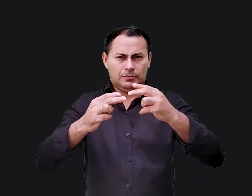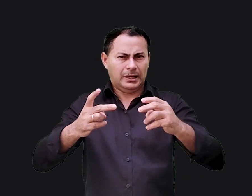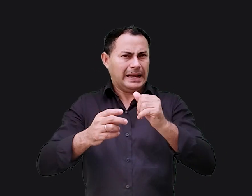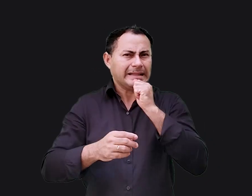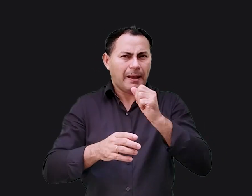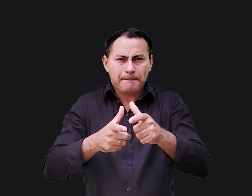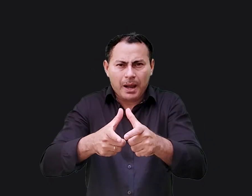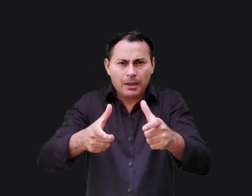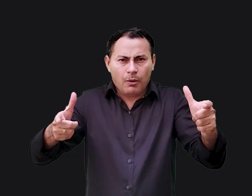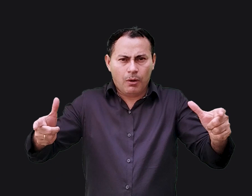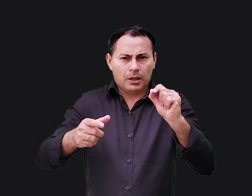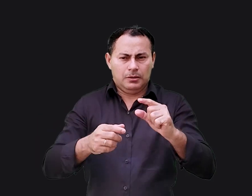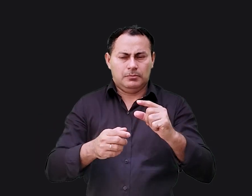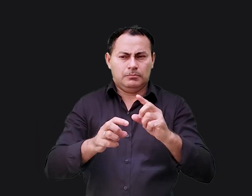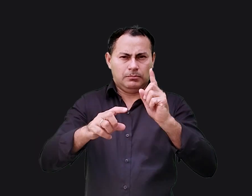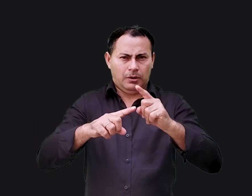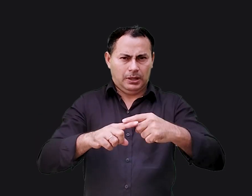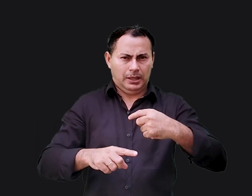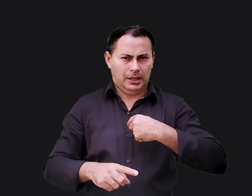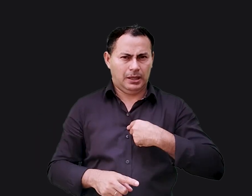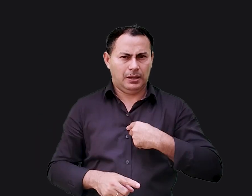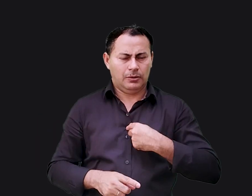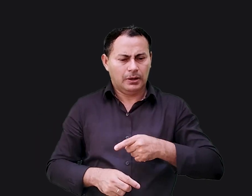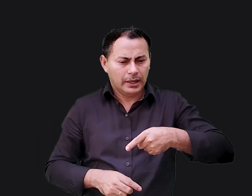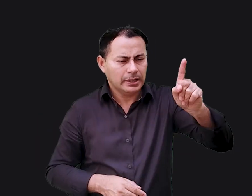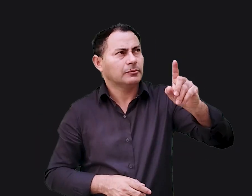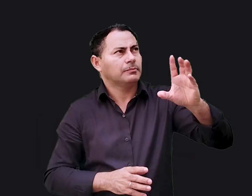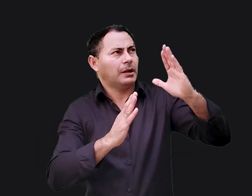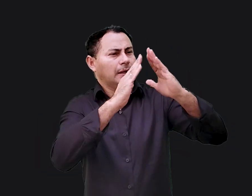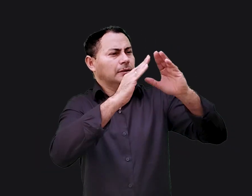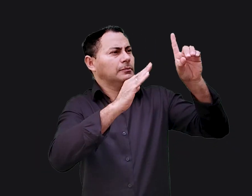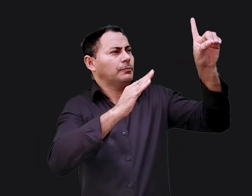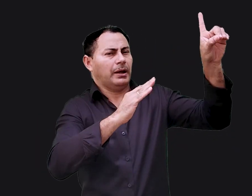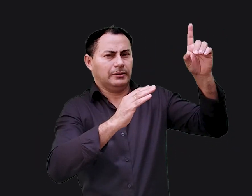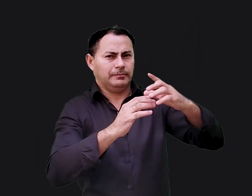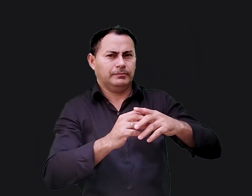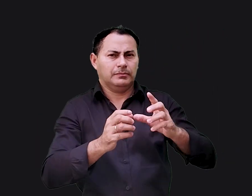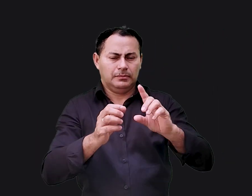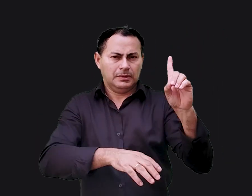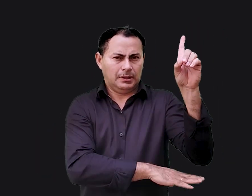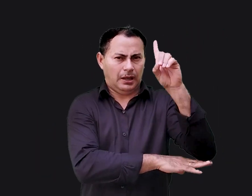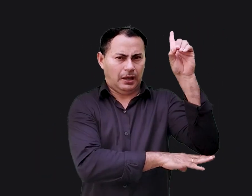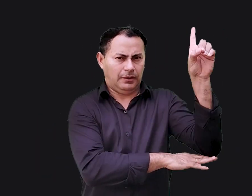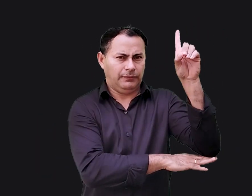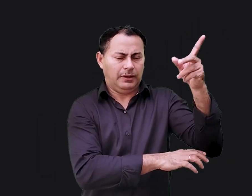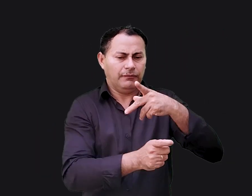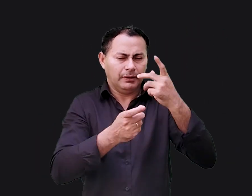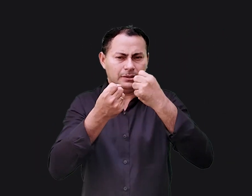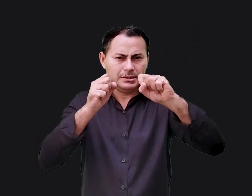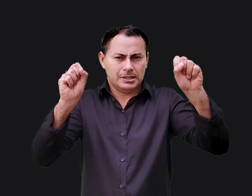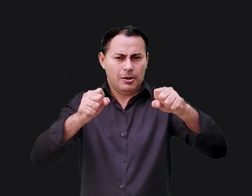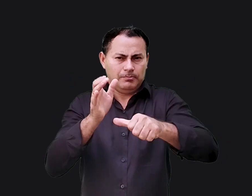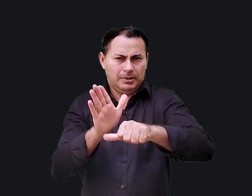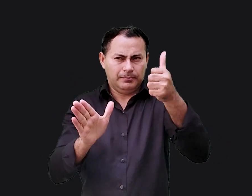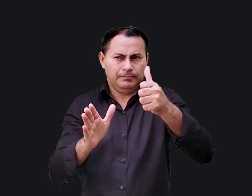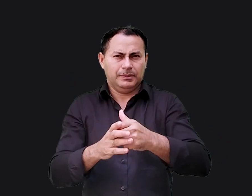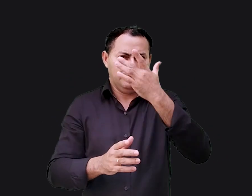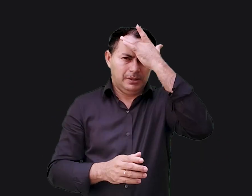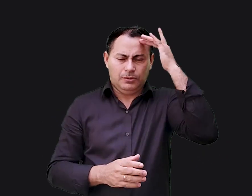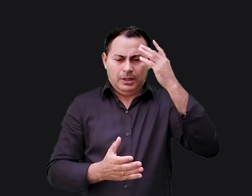Fará coisas ainda maiores do que essas, porque eu estou indo para o Pai." É isso que Davi estava dizendo no Salmo 1. Esse